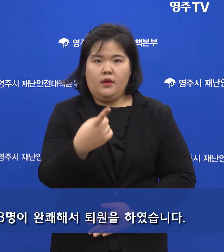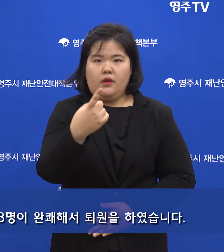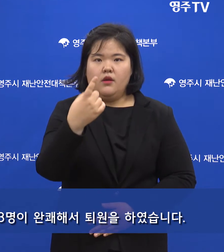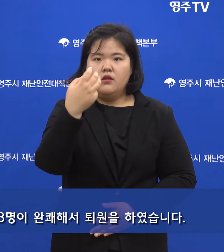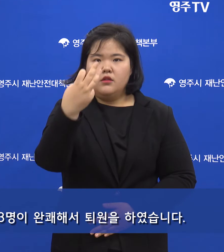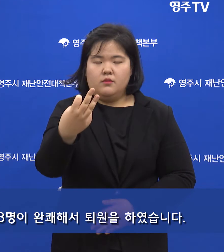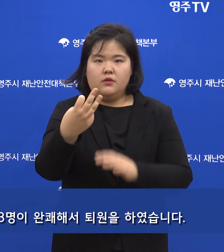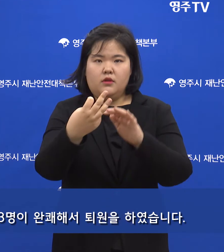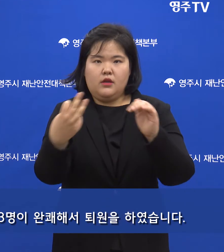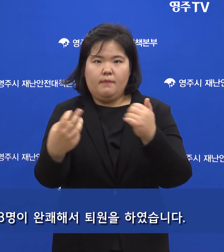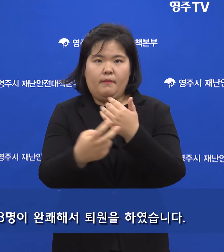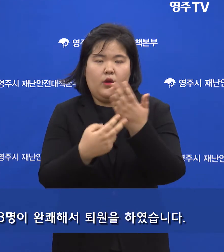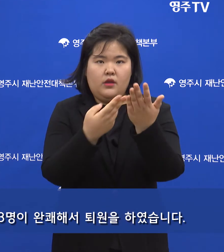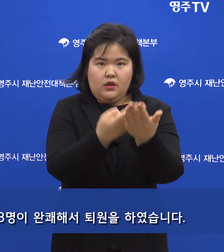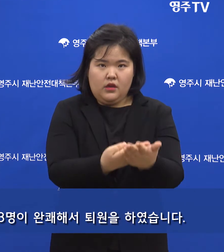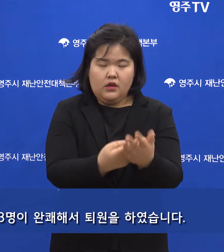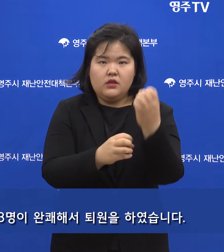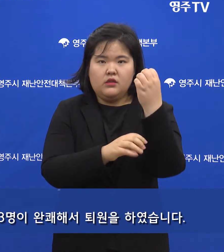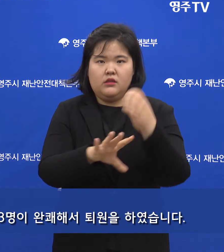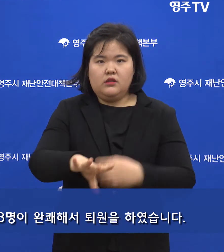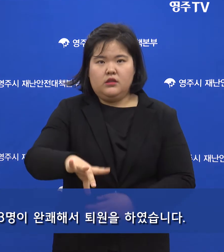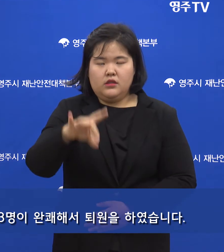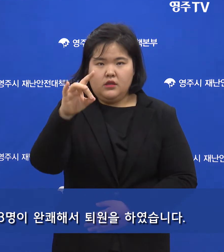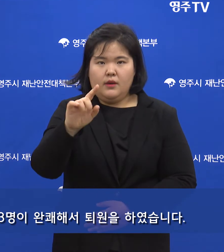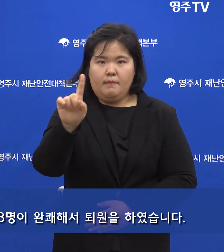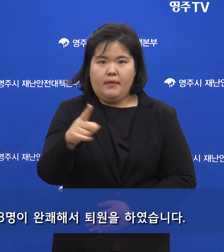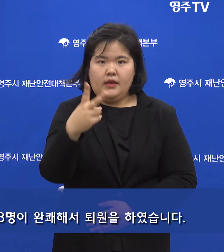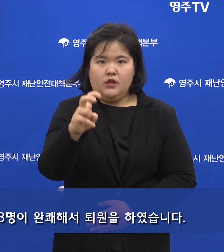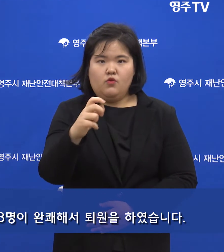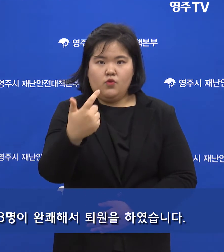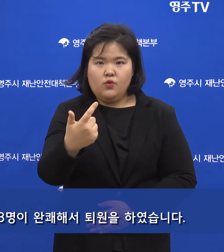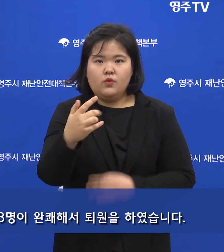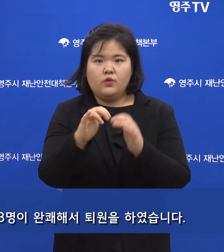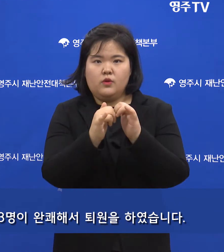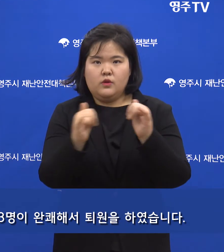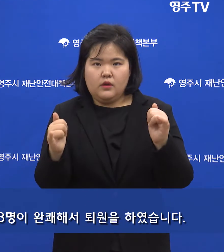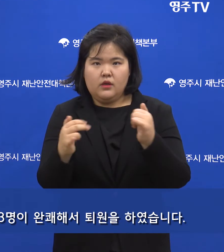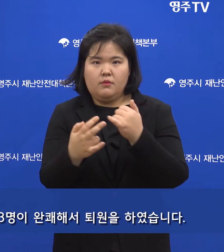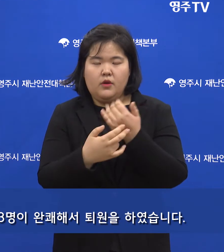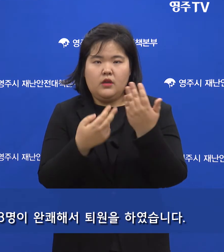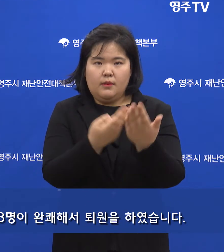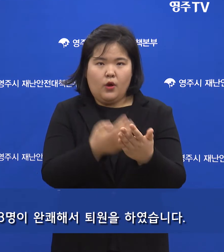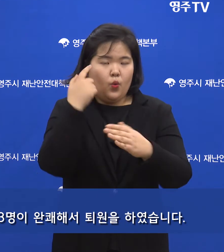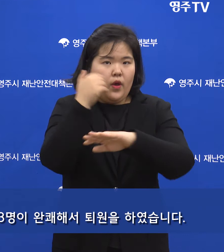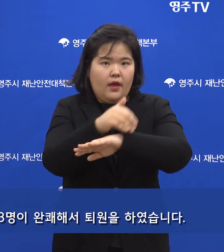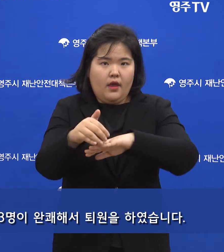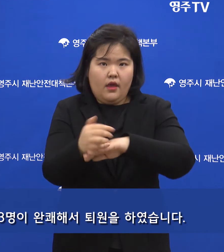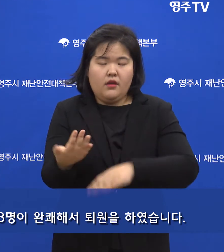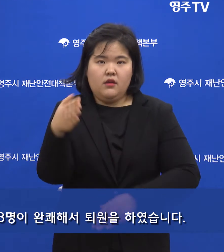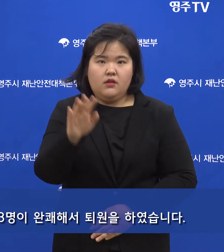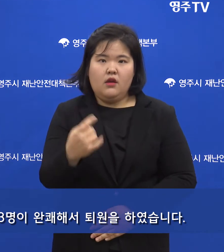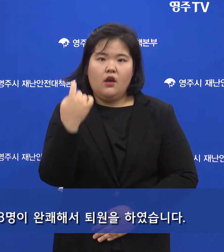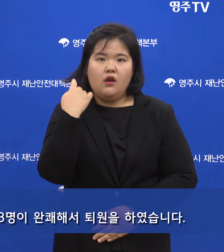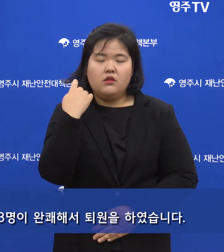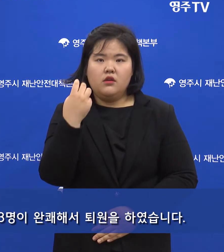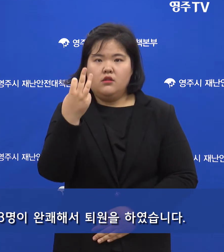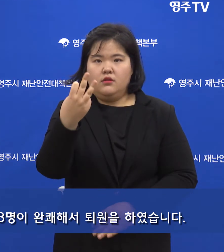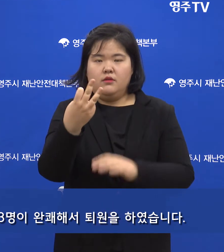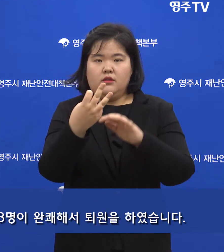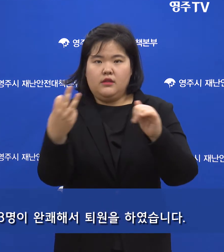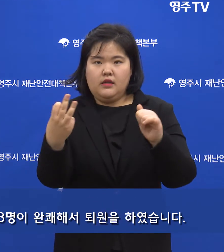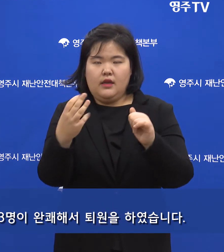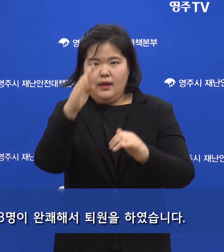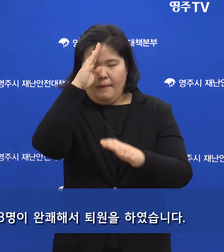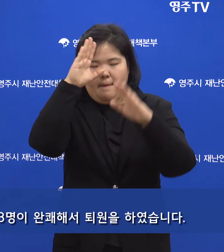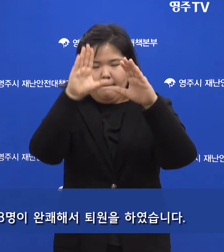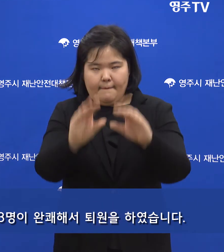113명이 입원 중입니다. 당초 126명이 입원을 했었습니다만 어제 13명이